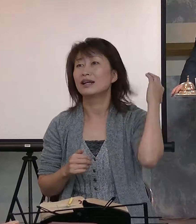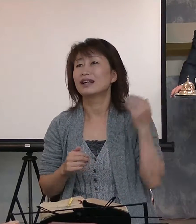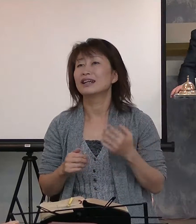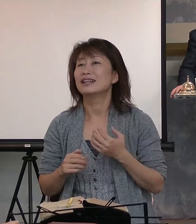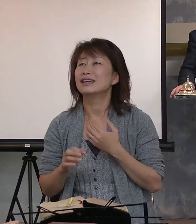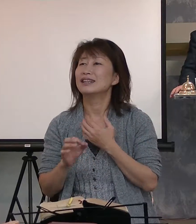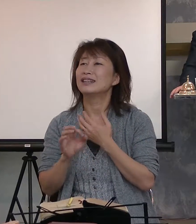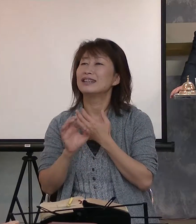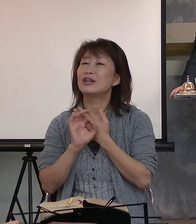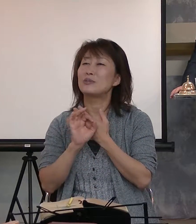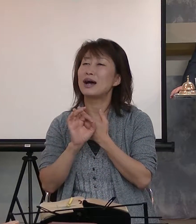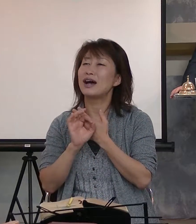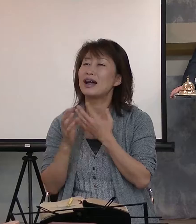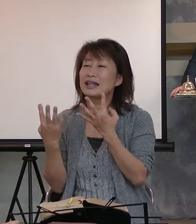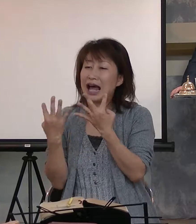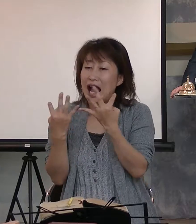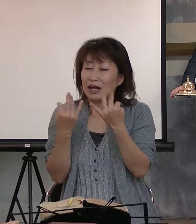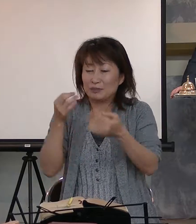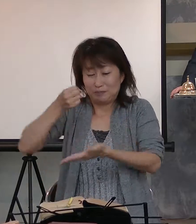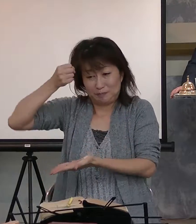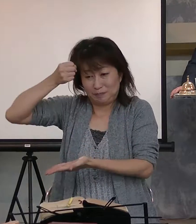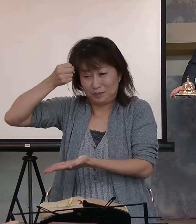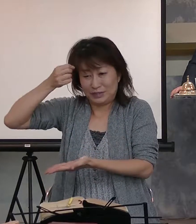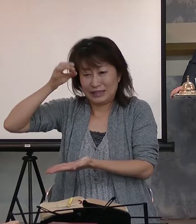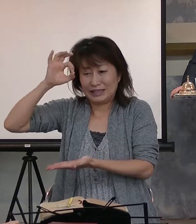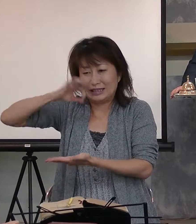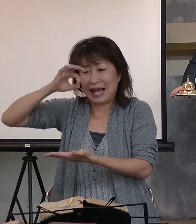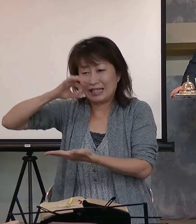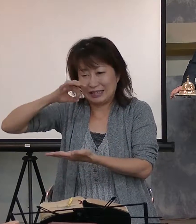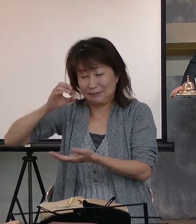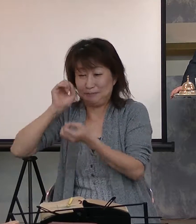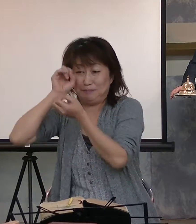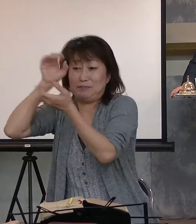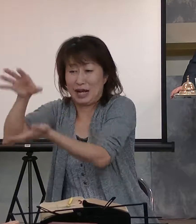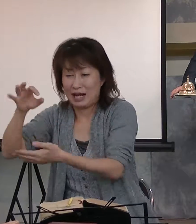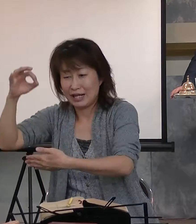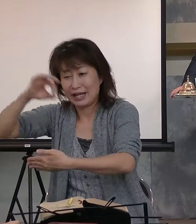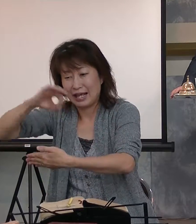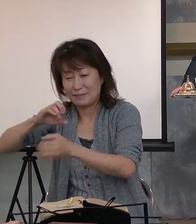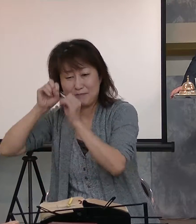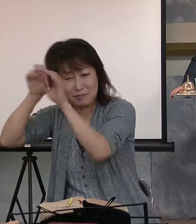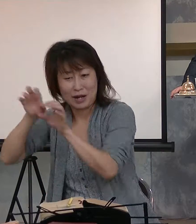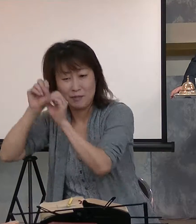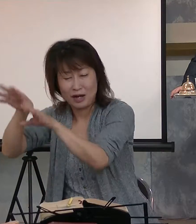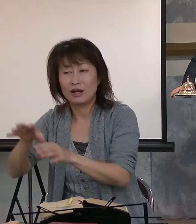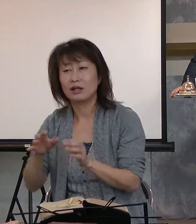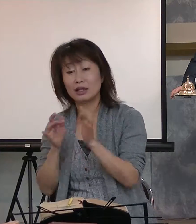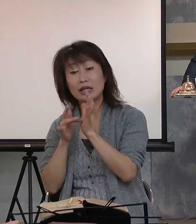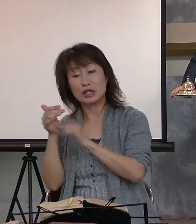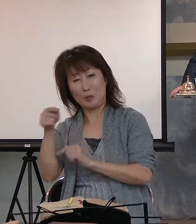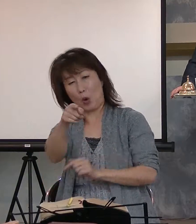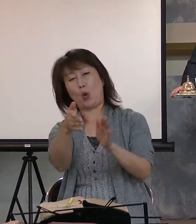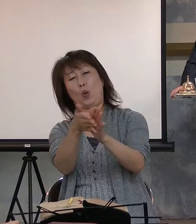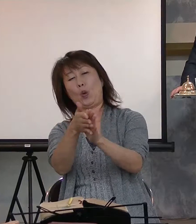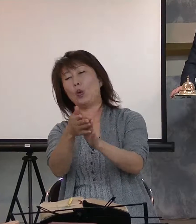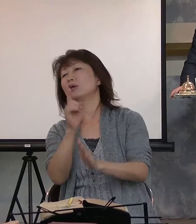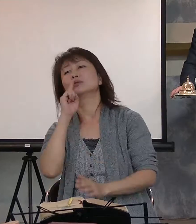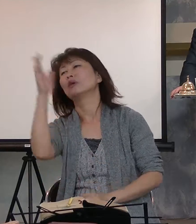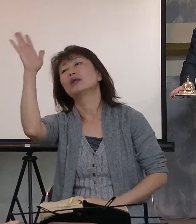ば立派な信仰者だ、そういうことにも評価されておりませんで